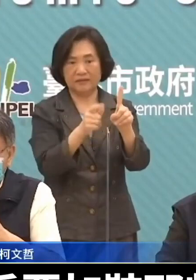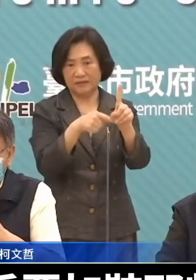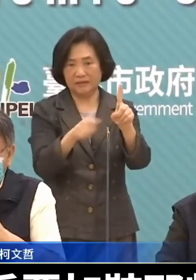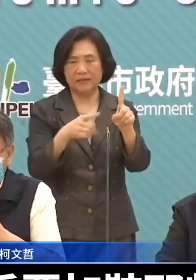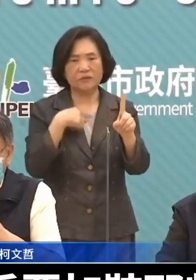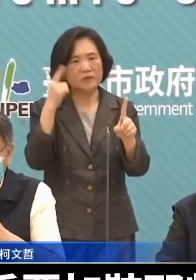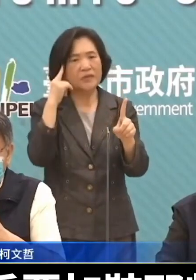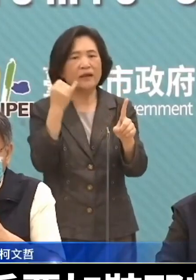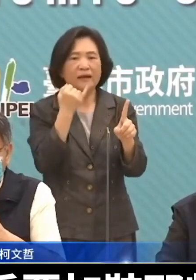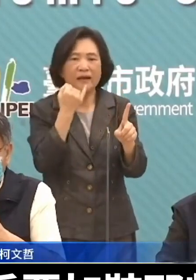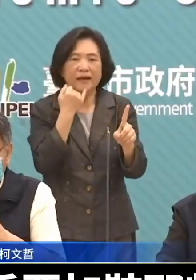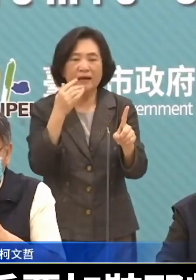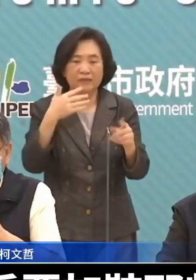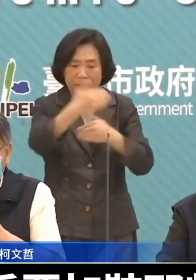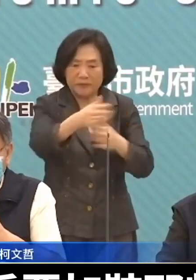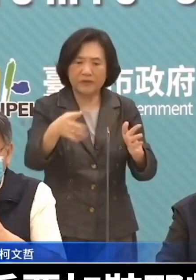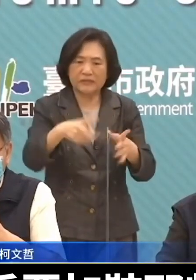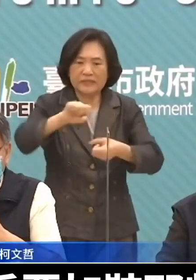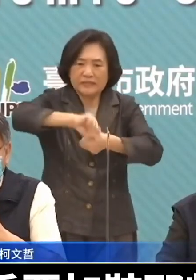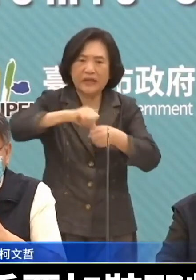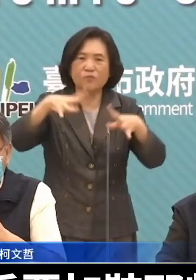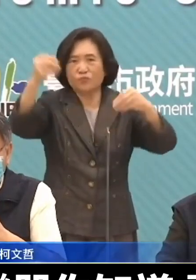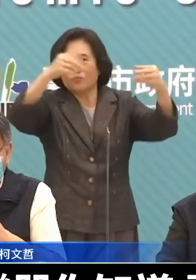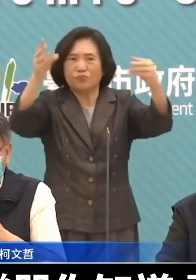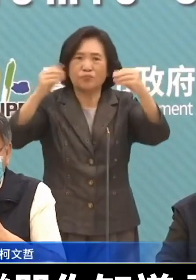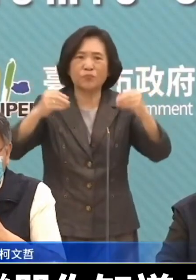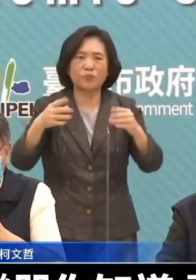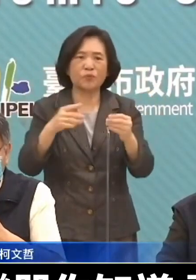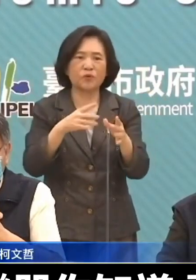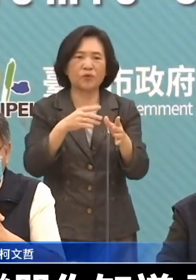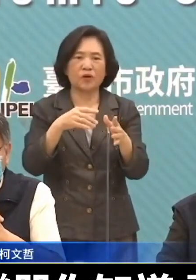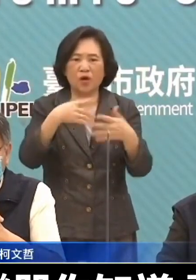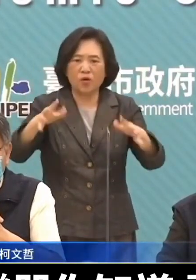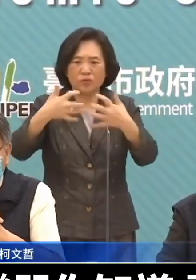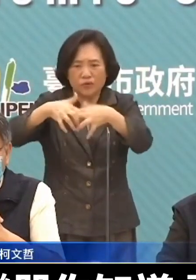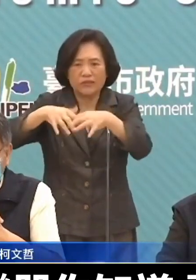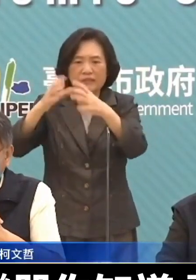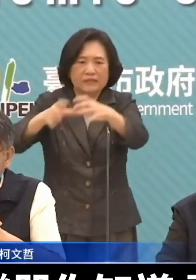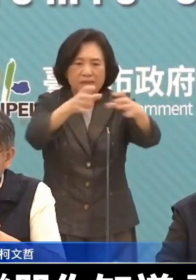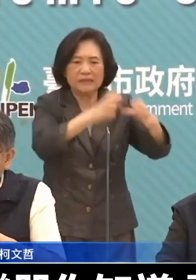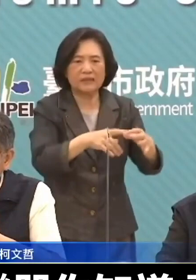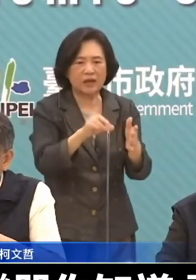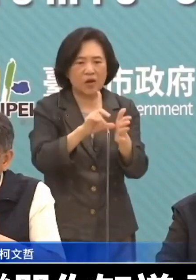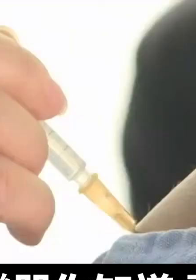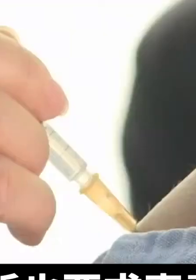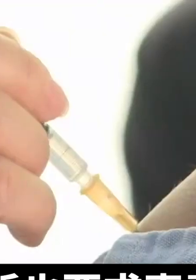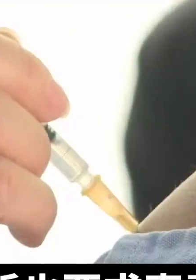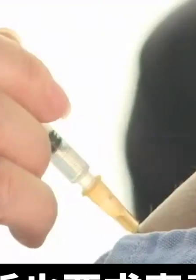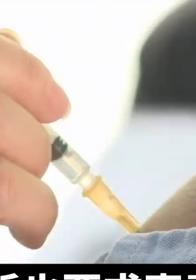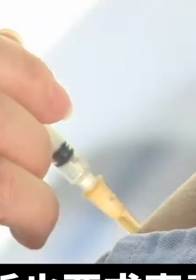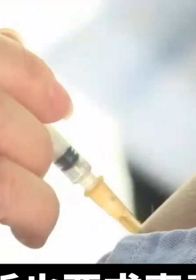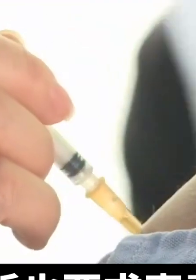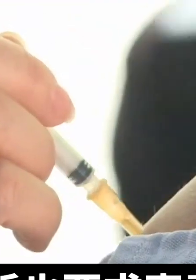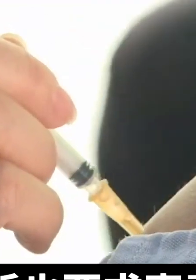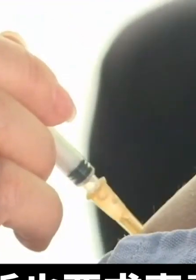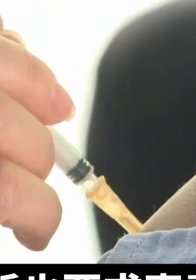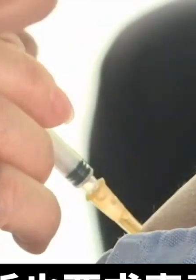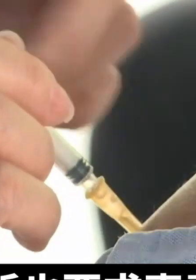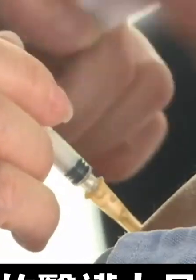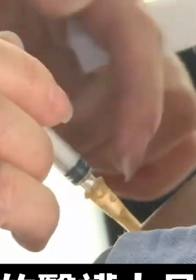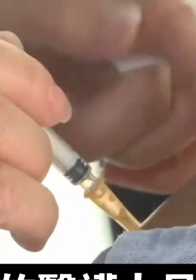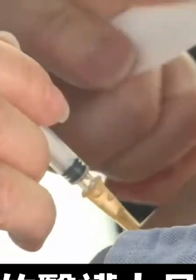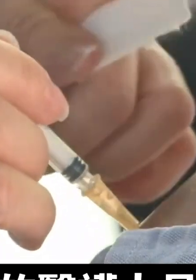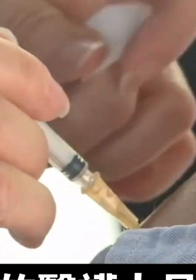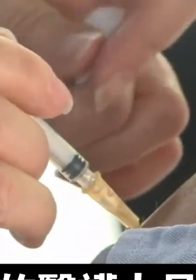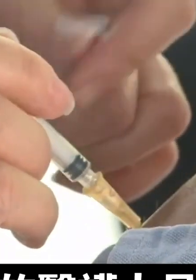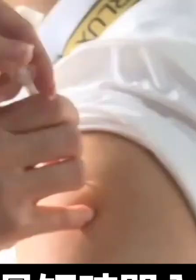够，而且病房要加装那些抽风机的哈、负压的机器，你知道，需要时间的。 柯文哲也要求专责病